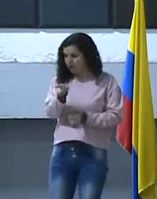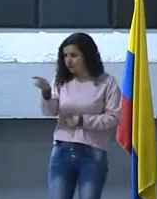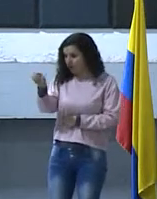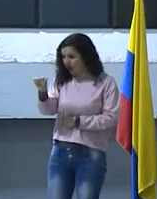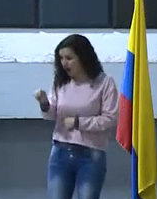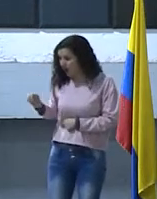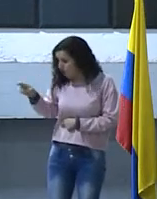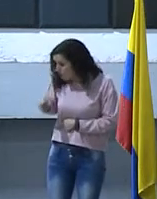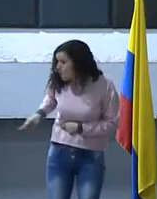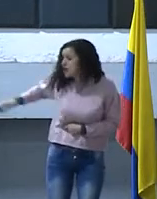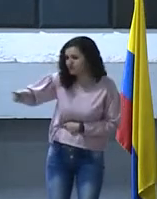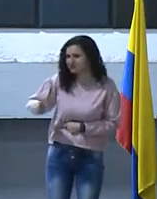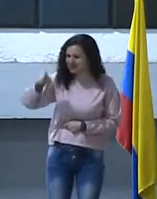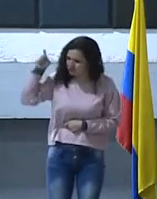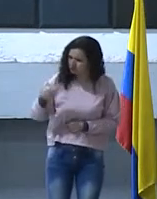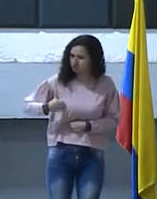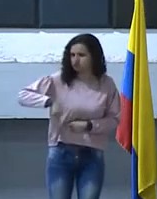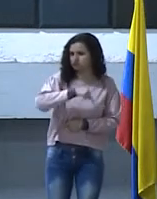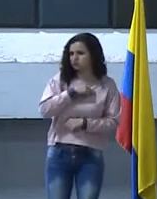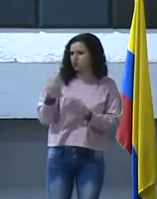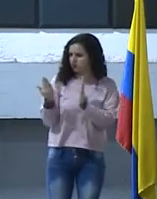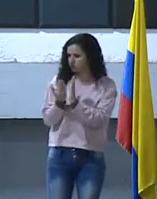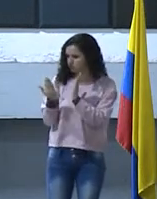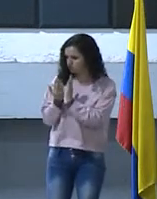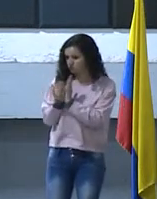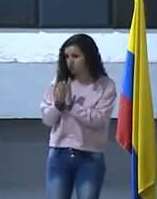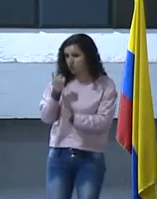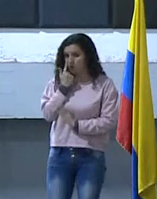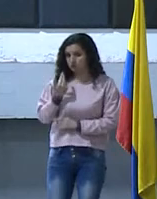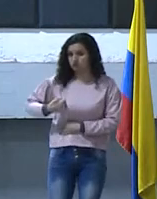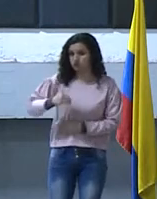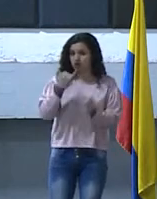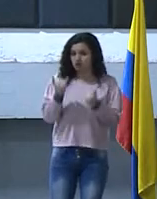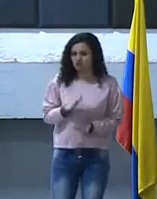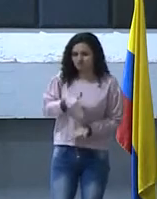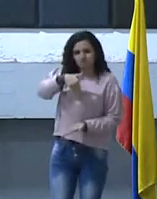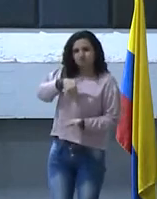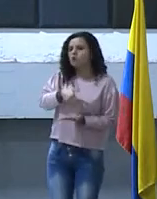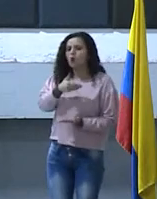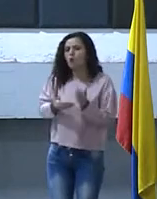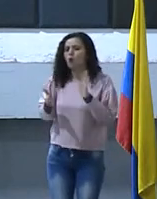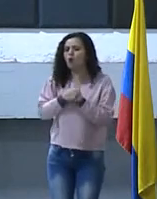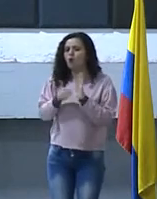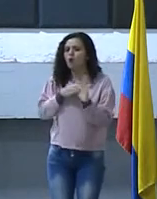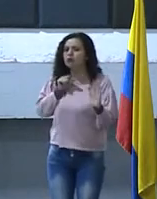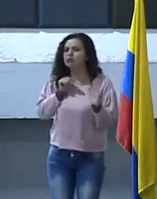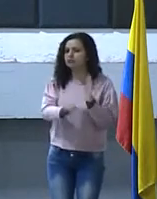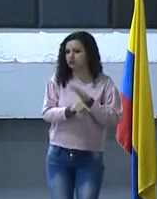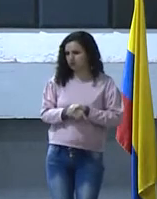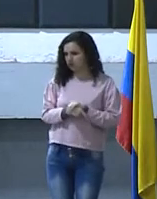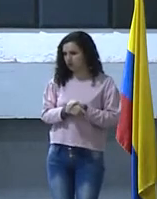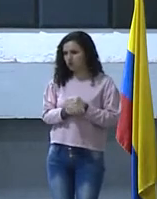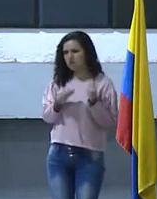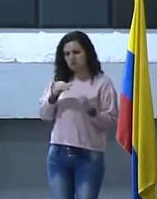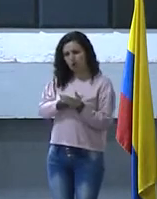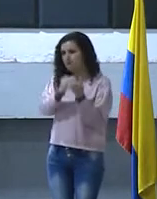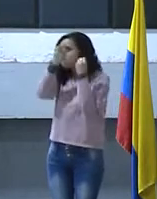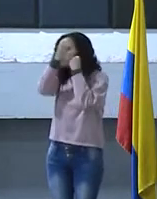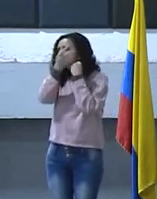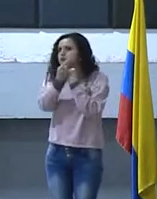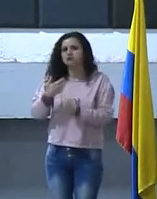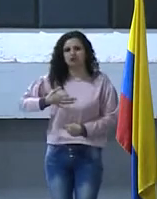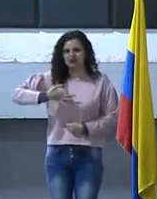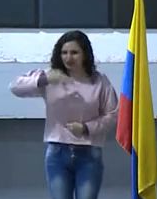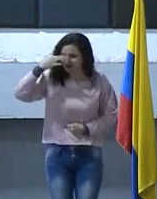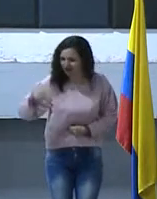tenemos que estudiar nos corresponde asumir un posicionamiento crítico para que desde principios éticos